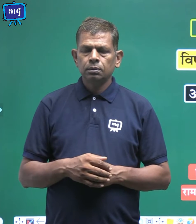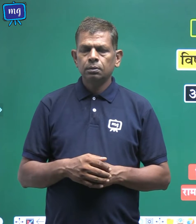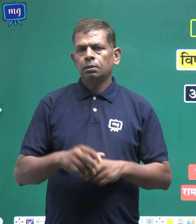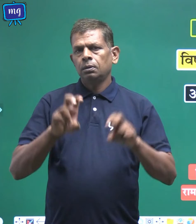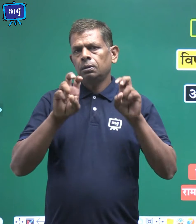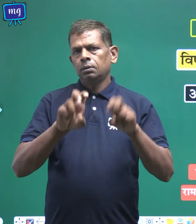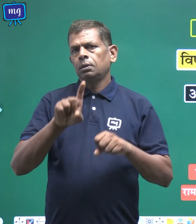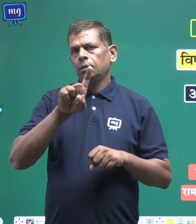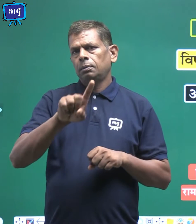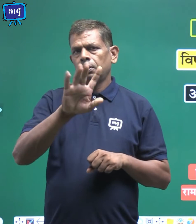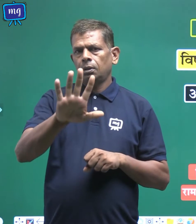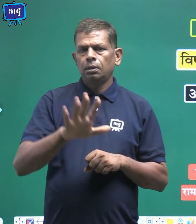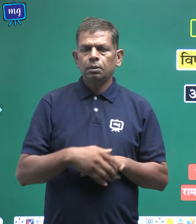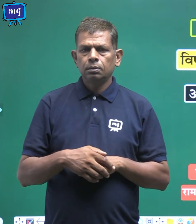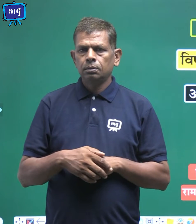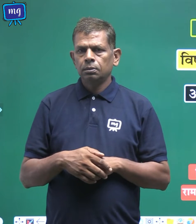अध्याय 15